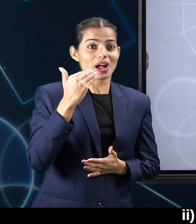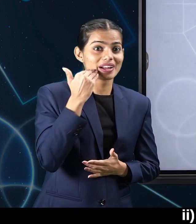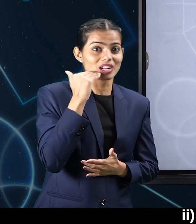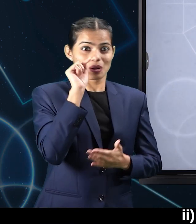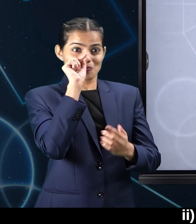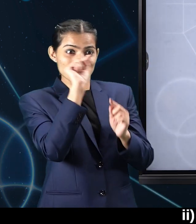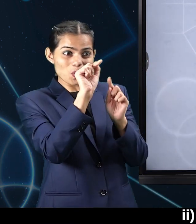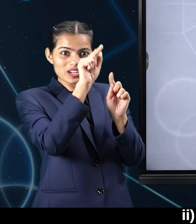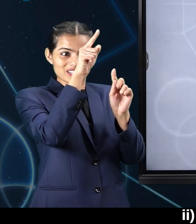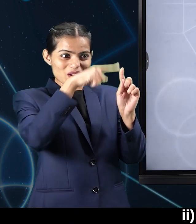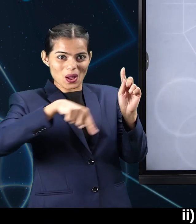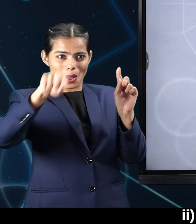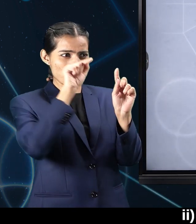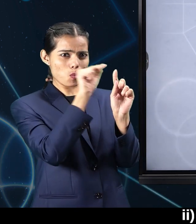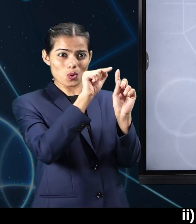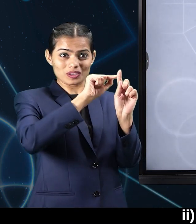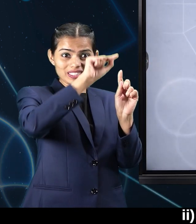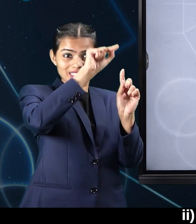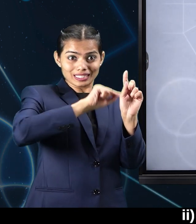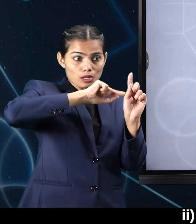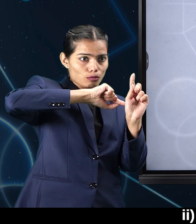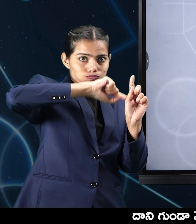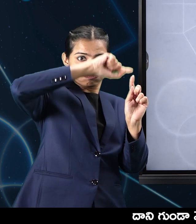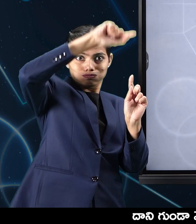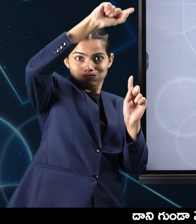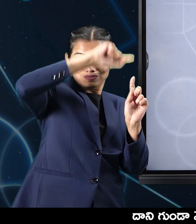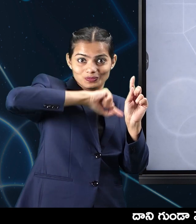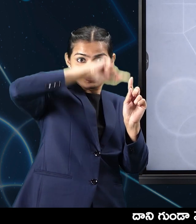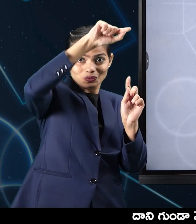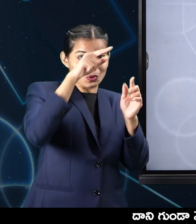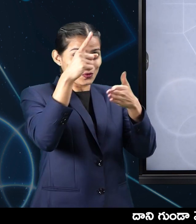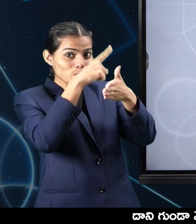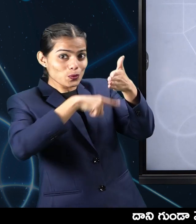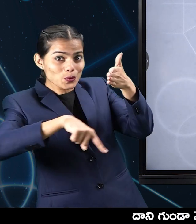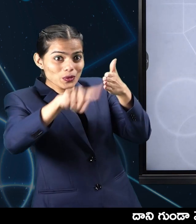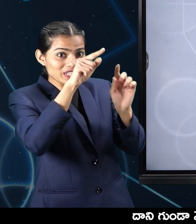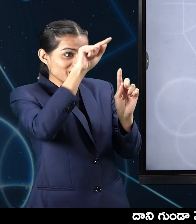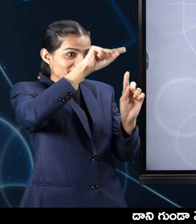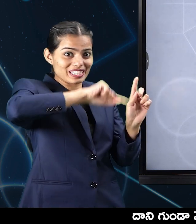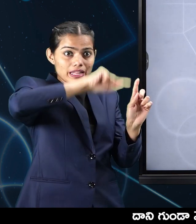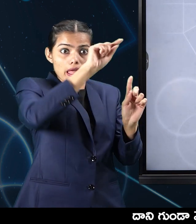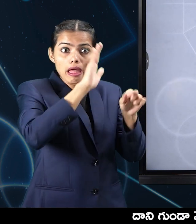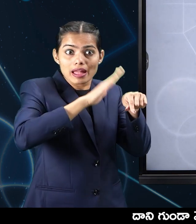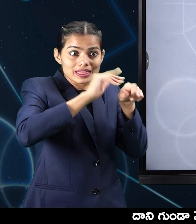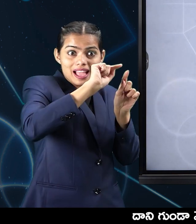రెండు, ఒక స్పర్శ బిందువు వృత్తంపై ఉన్నప్పుడు దాని గుండా వెళ్లే వృత్తానికి ఖచ్చితంగా ఒక టాంజెంట్